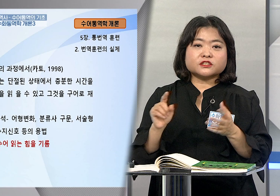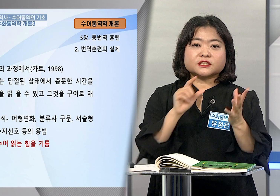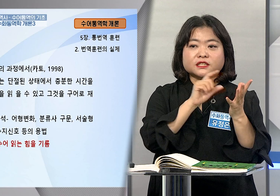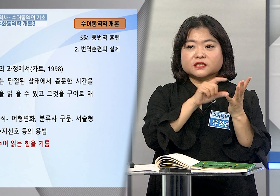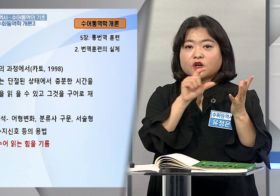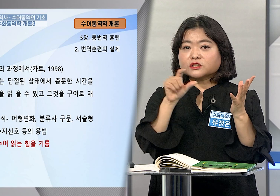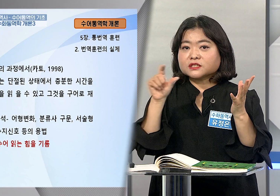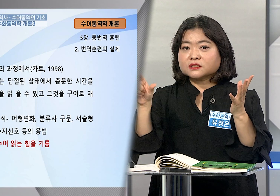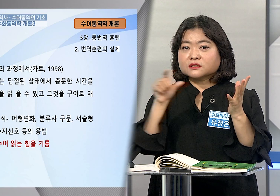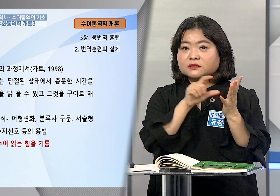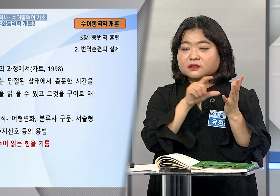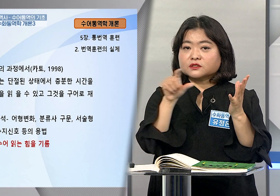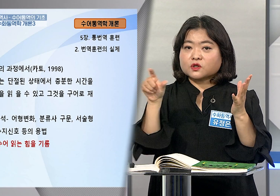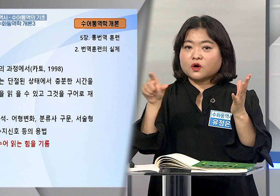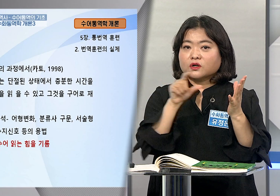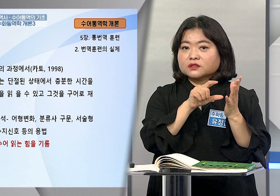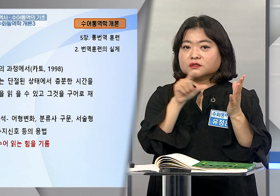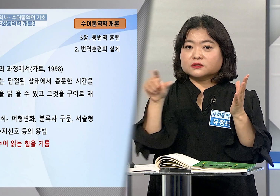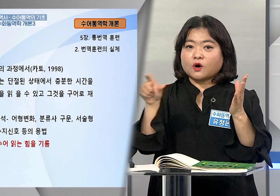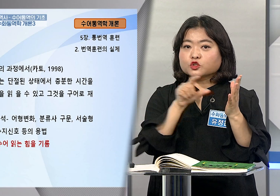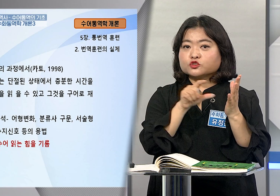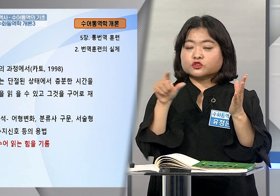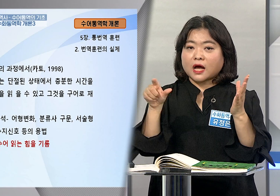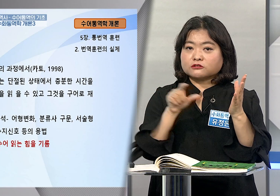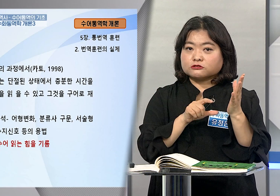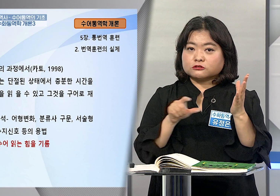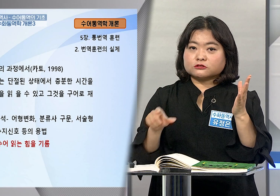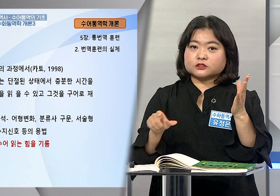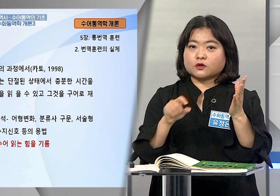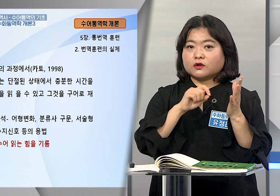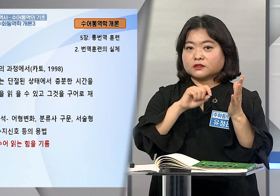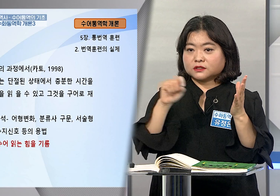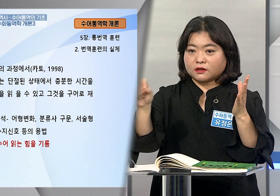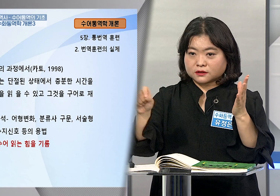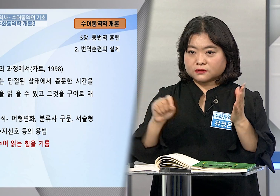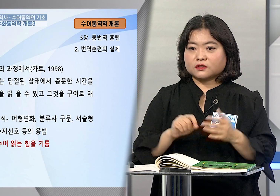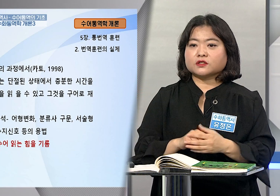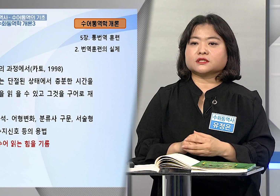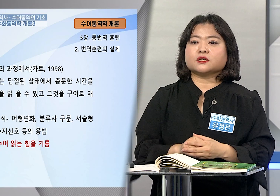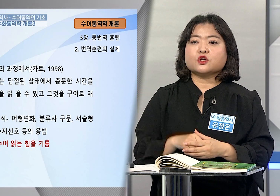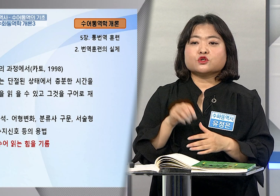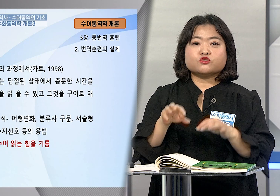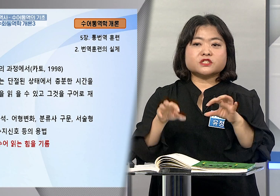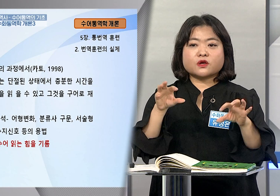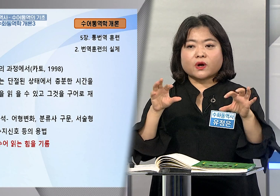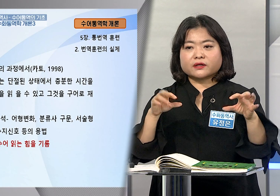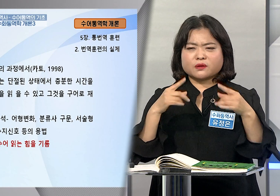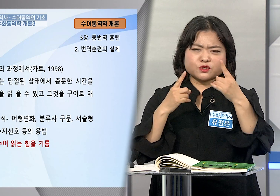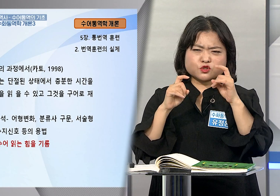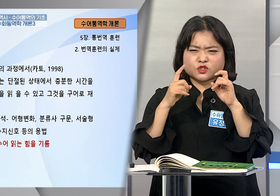형식. 그렇죠? 그 어순도 다르고 그렇죠? 그런 형식, 위치의 관계, 비수시